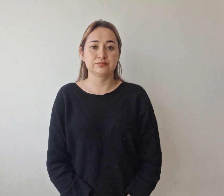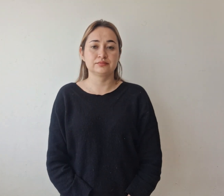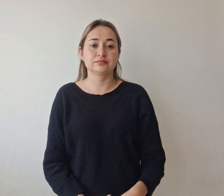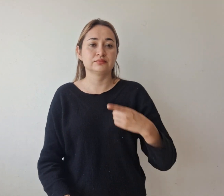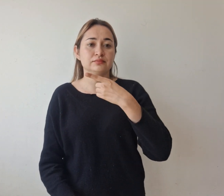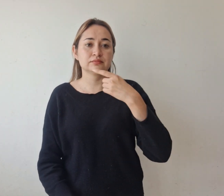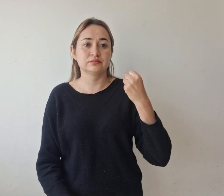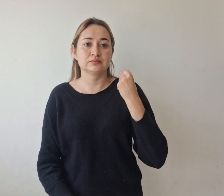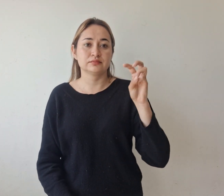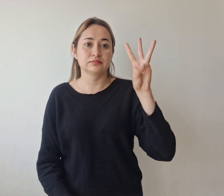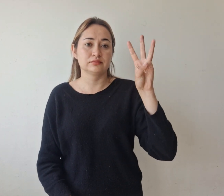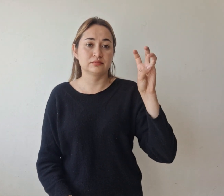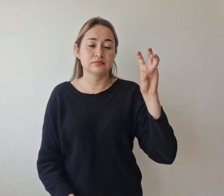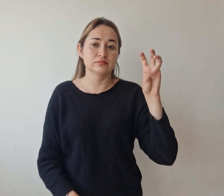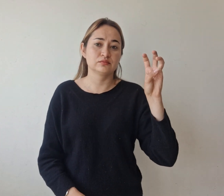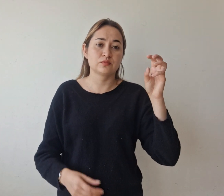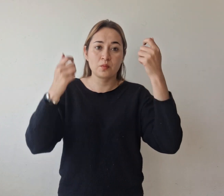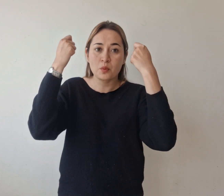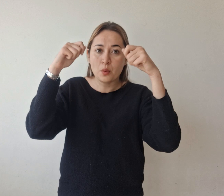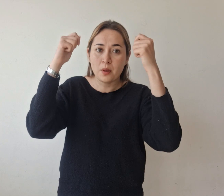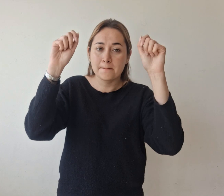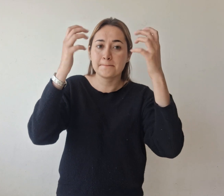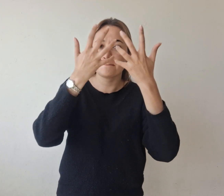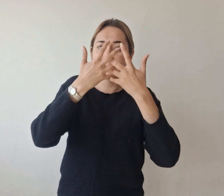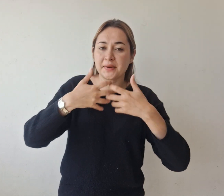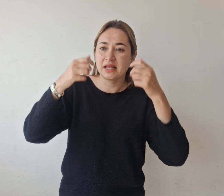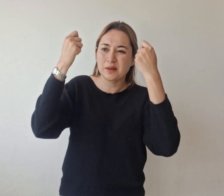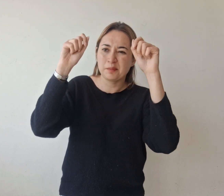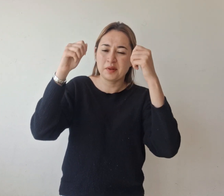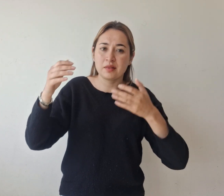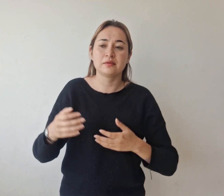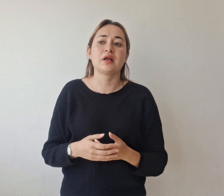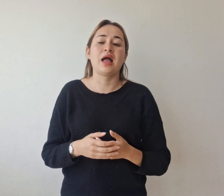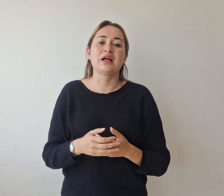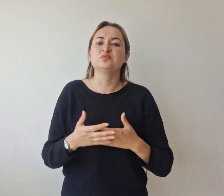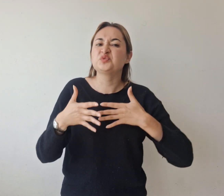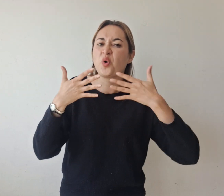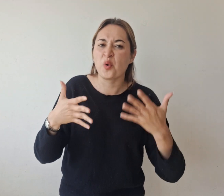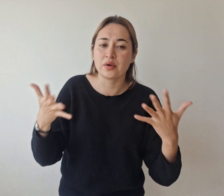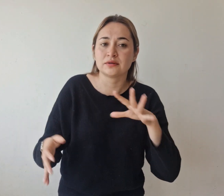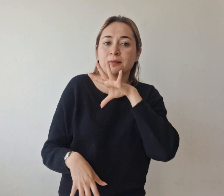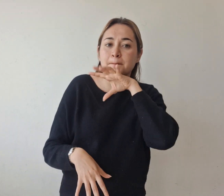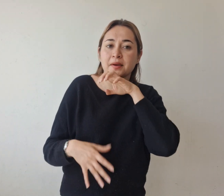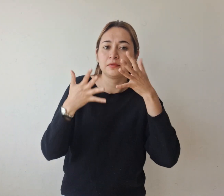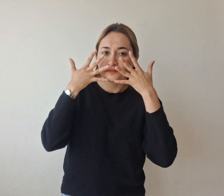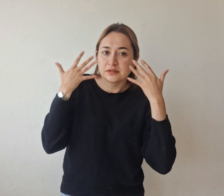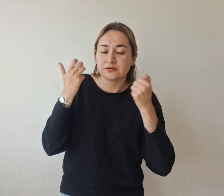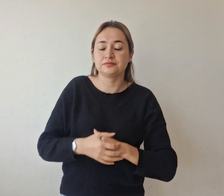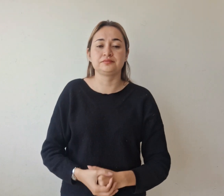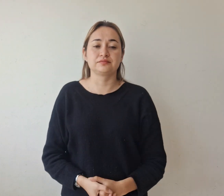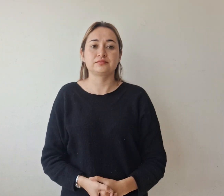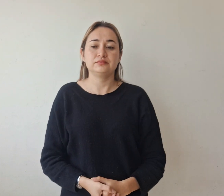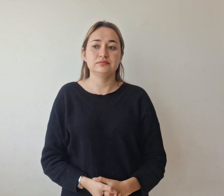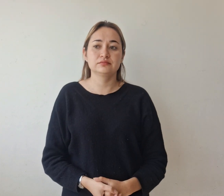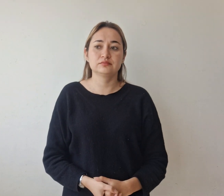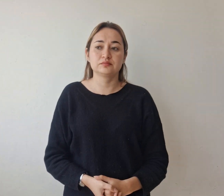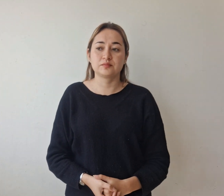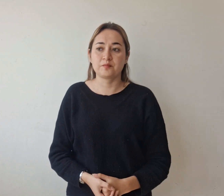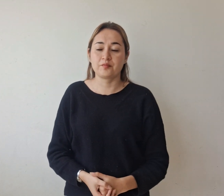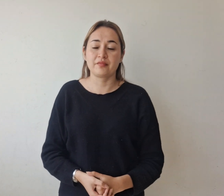118,000 en ventas de emprendedores en productos para mascotas a través de las redes sociales de